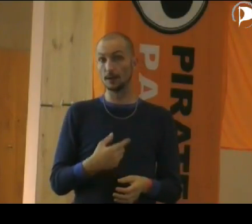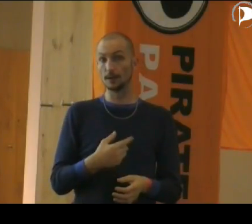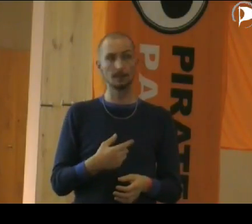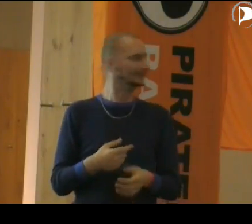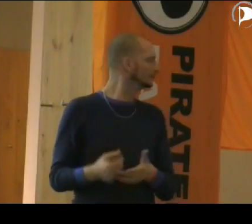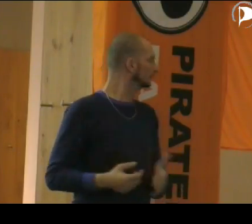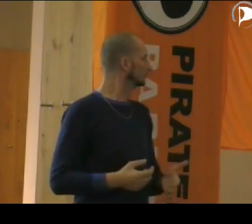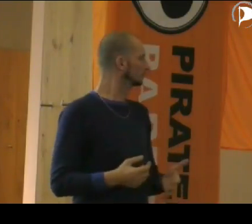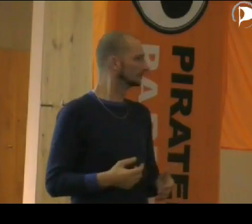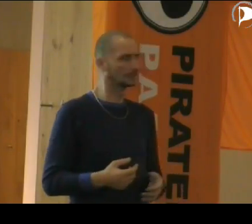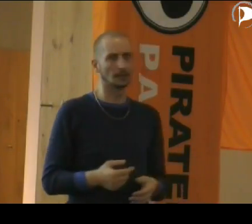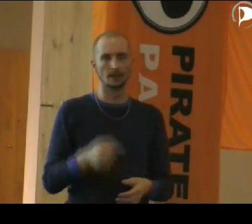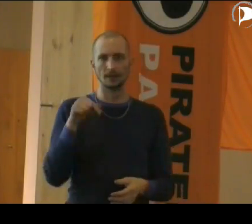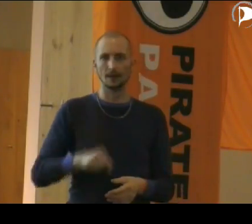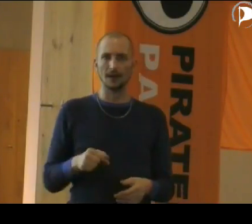nicht